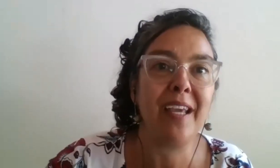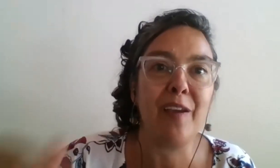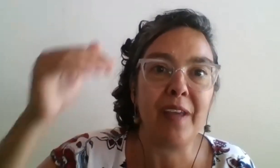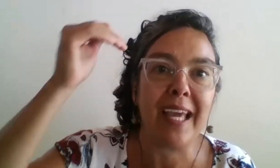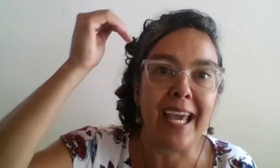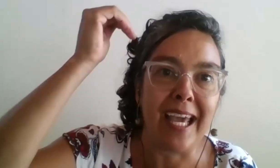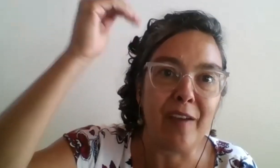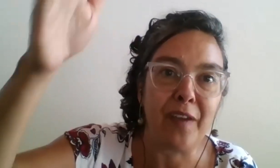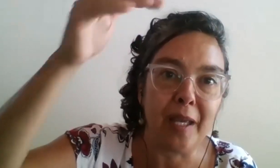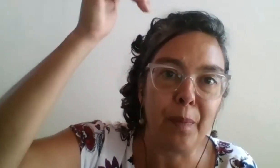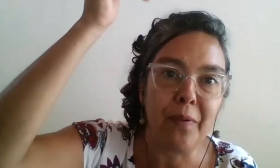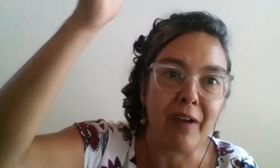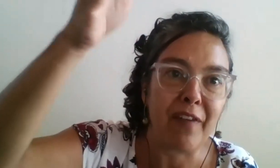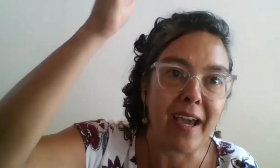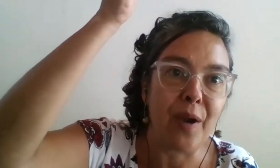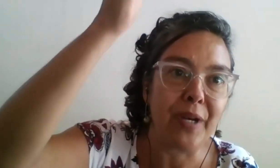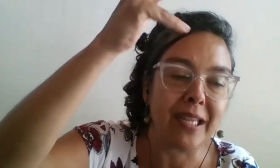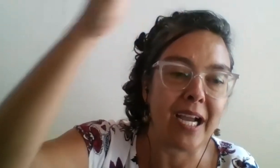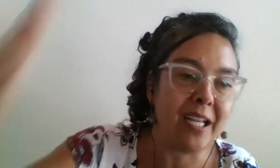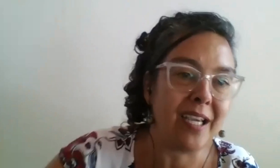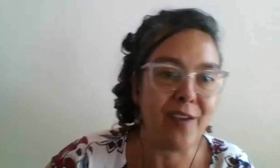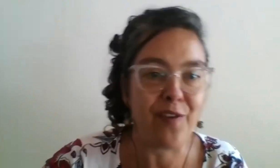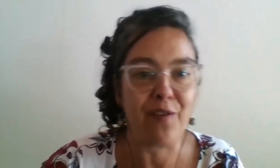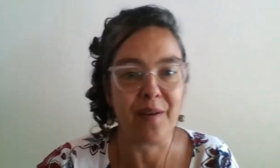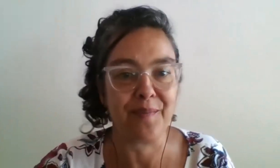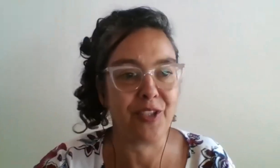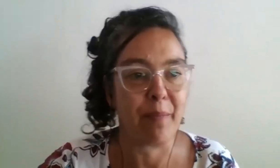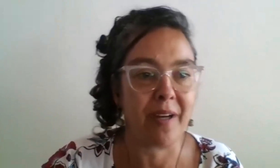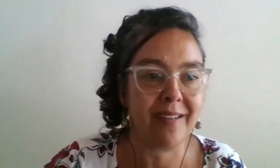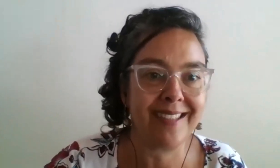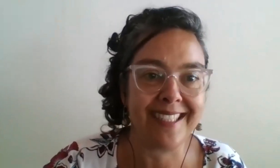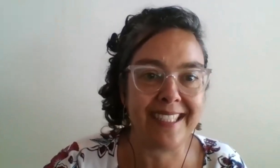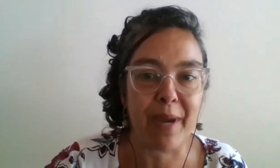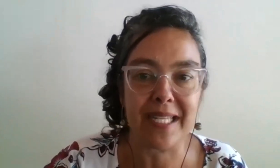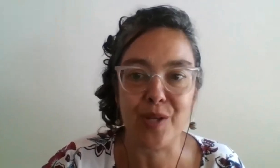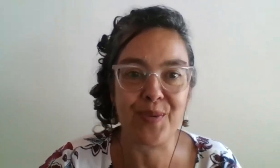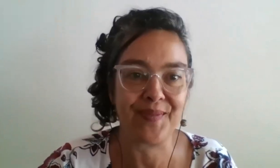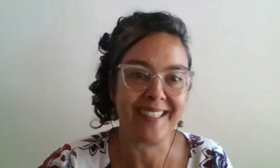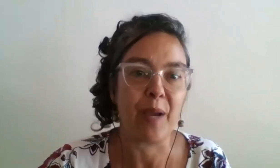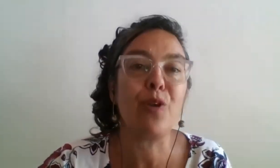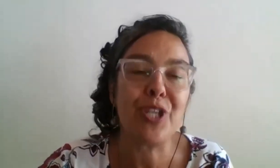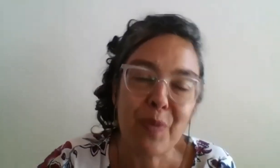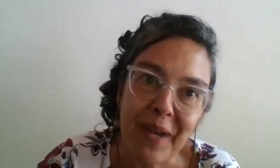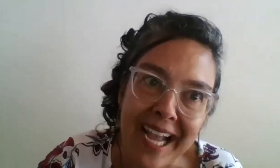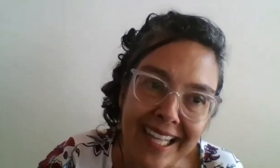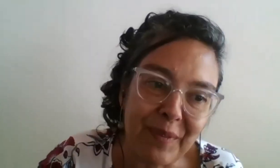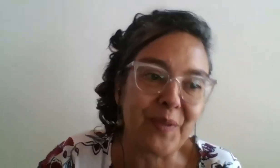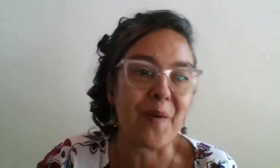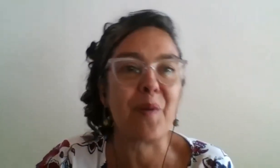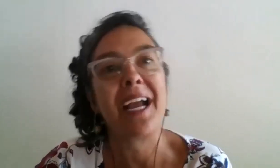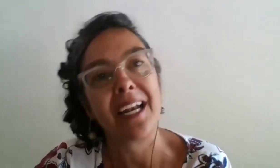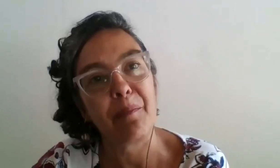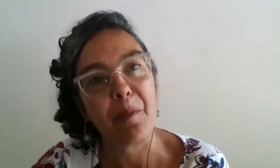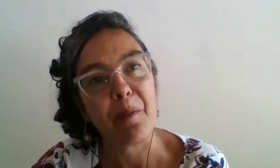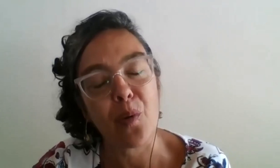né? Filippo, Rafael, Natália e Vivian, já para ser mais ágil. Muitíssimo obrigada,